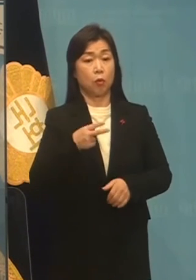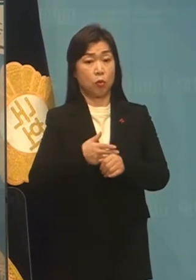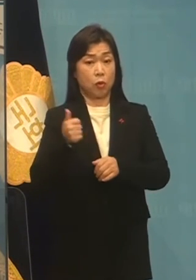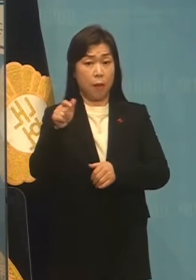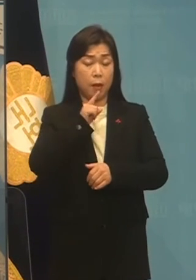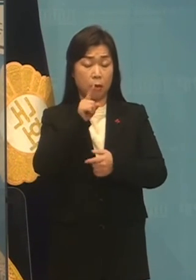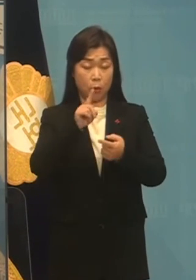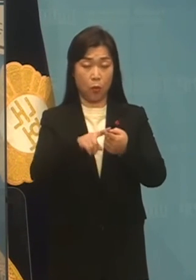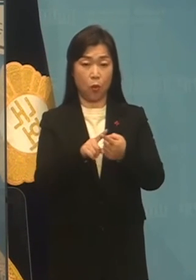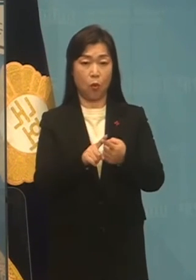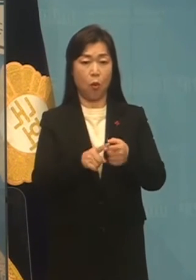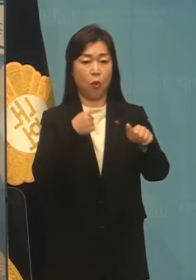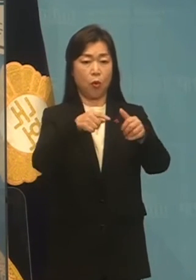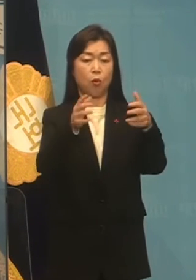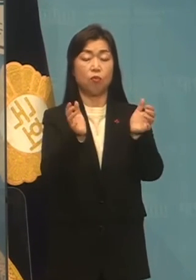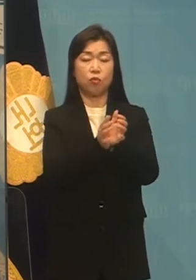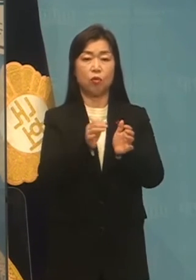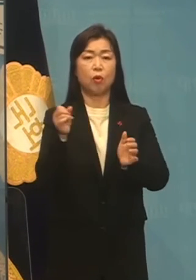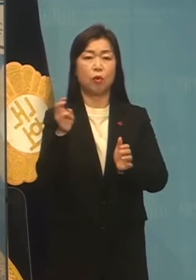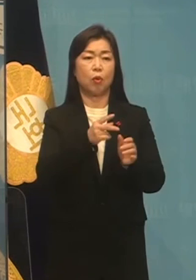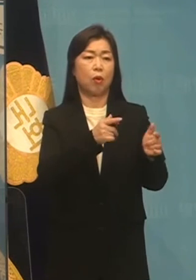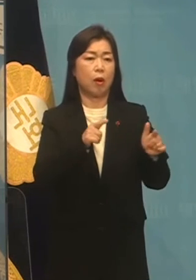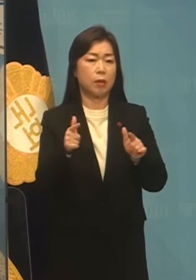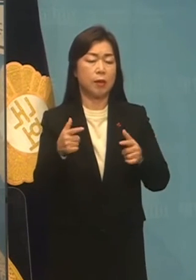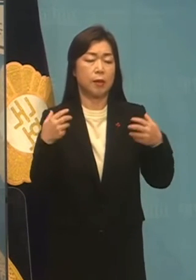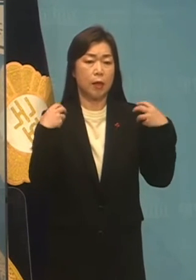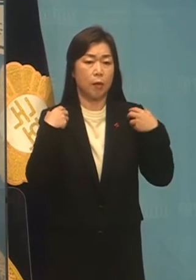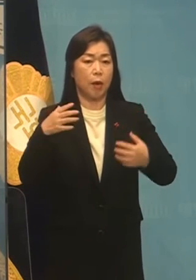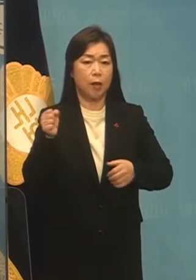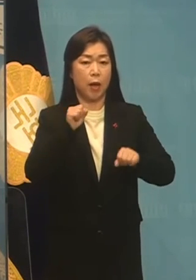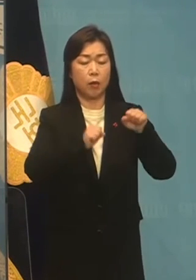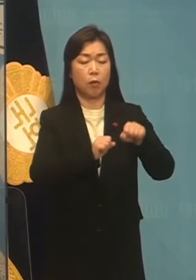교수님의 말씀대로 교육부를 비롯한 여러가지